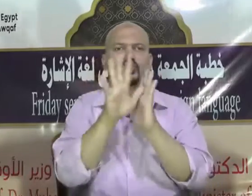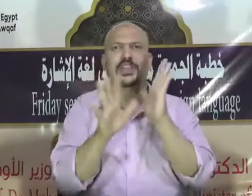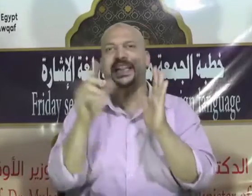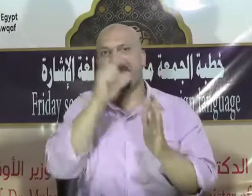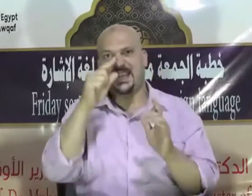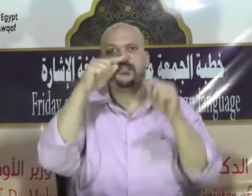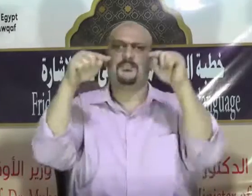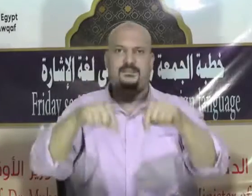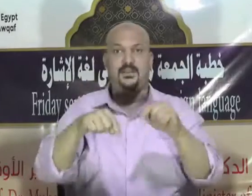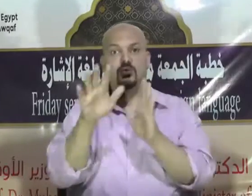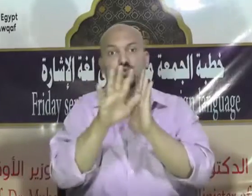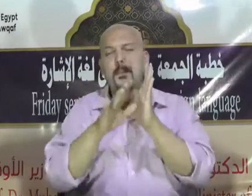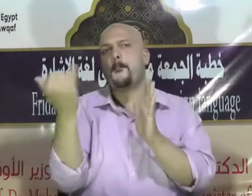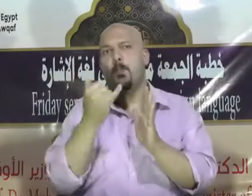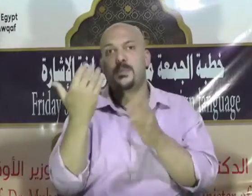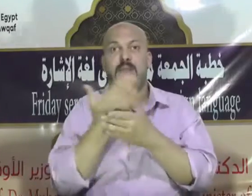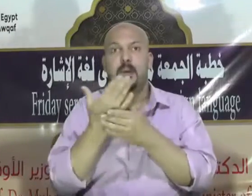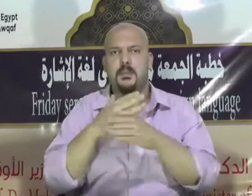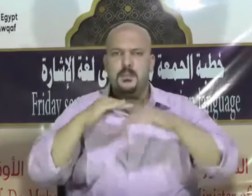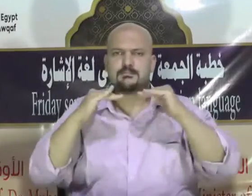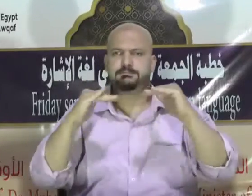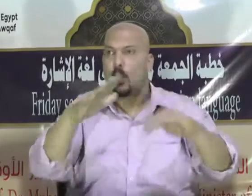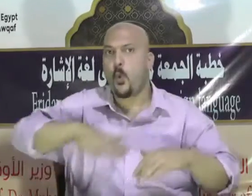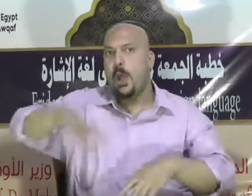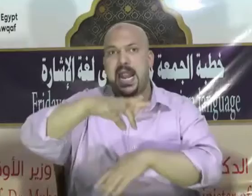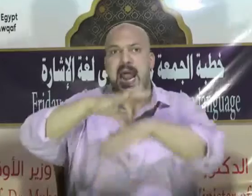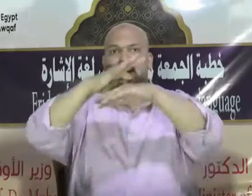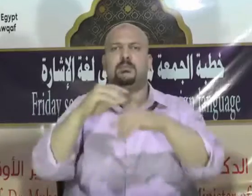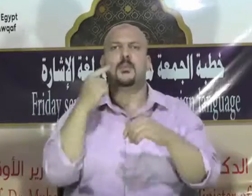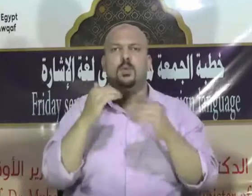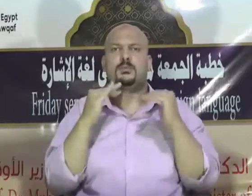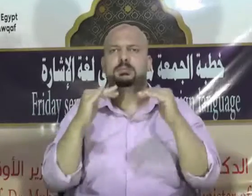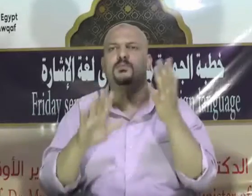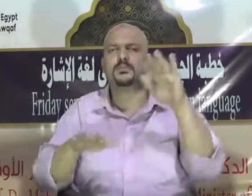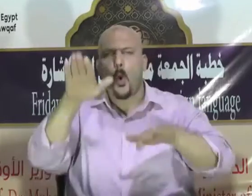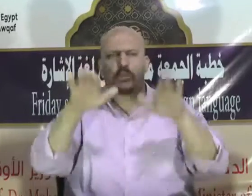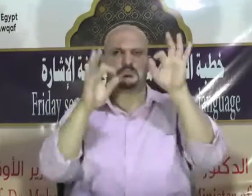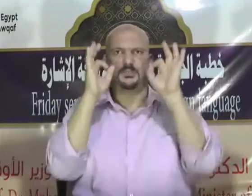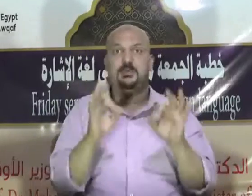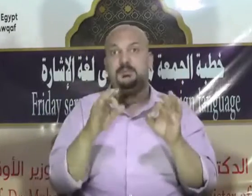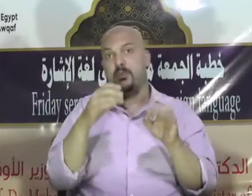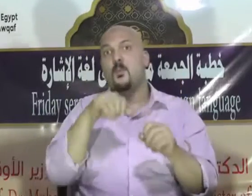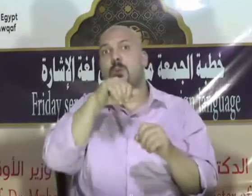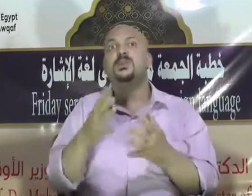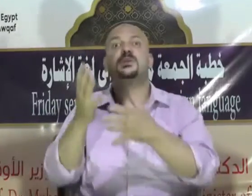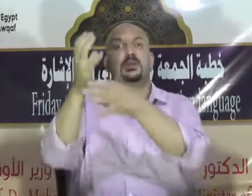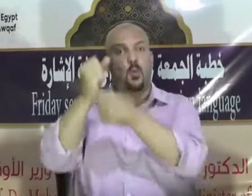الاستقرار والتوازن في المجتمع، ولا أدل على ذلك من قيامه صلى الله عليه وسلم